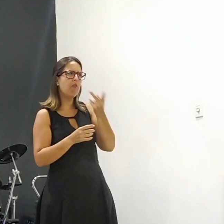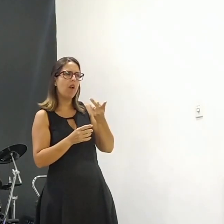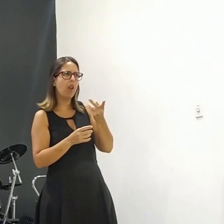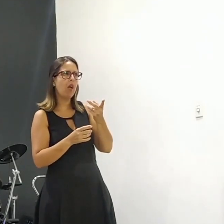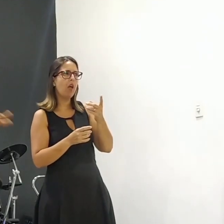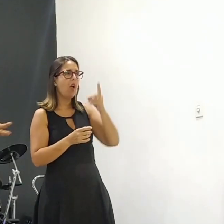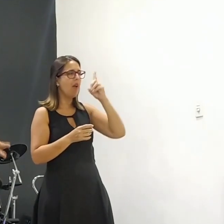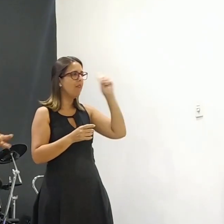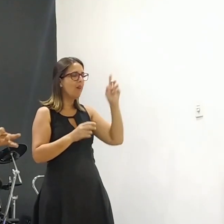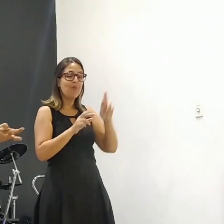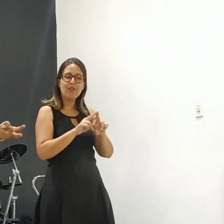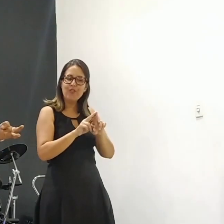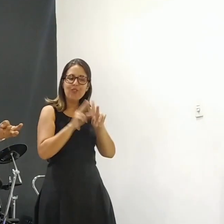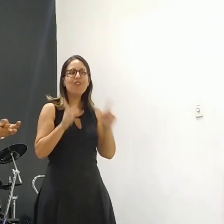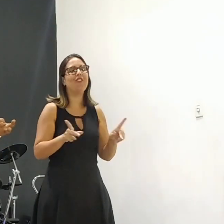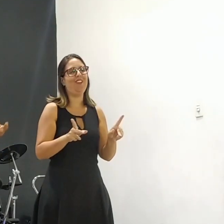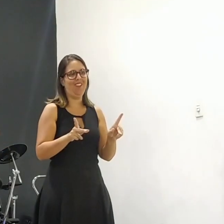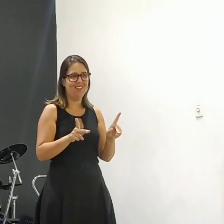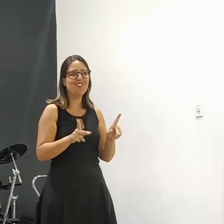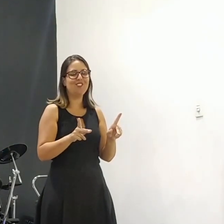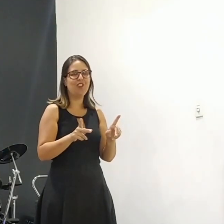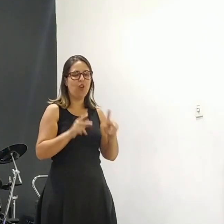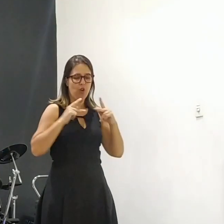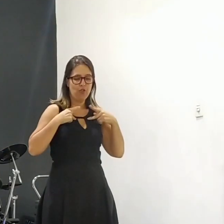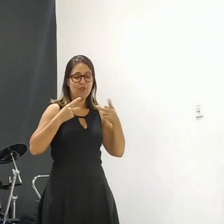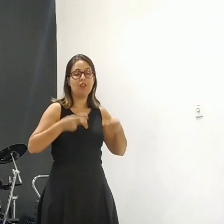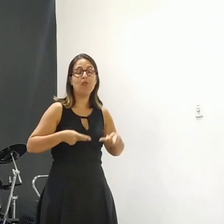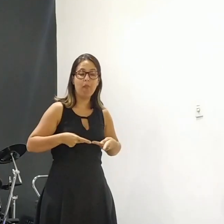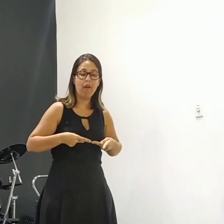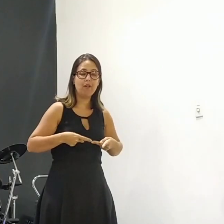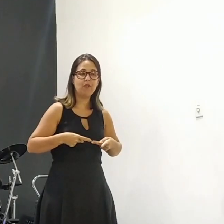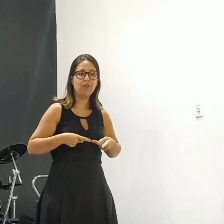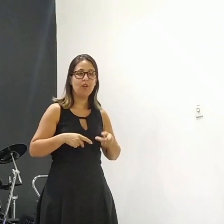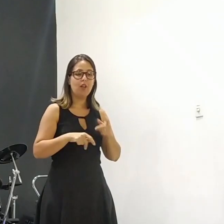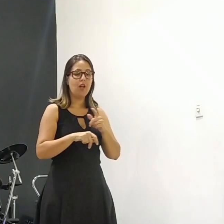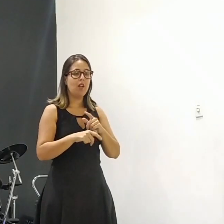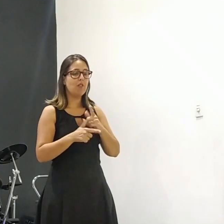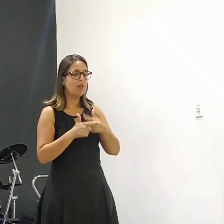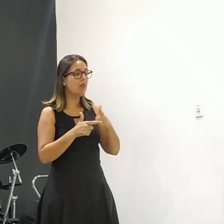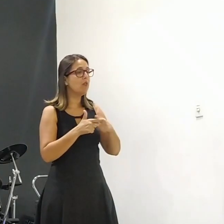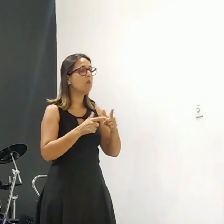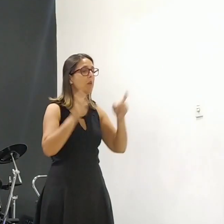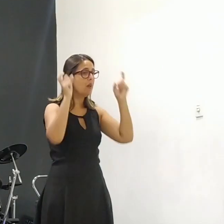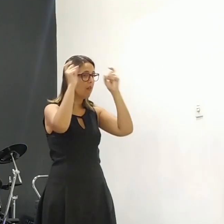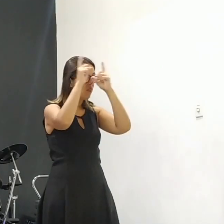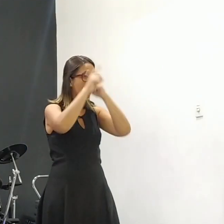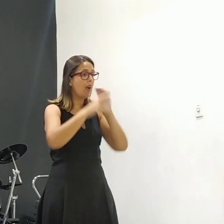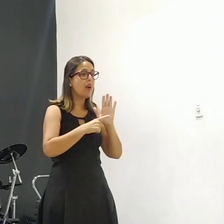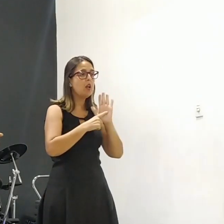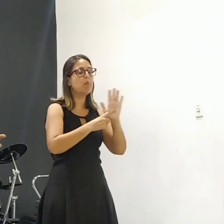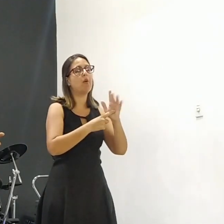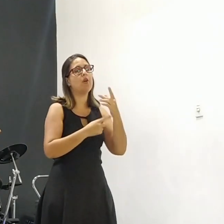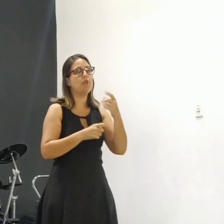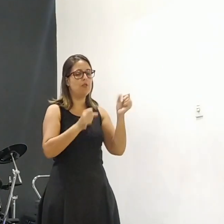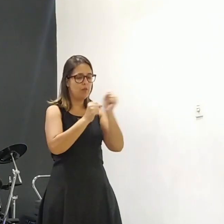desconcertado, porque é assim que Deus faz. É na hora da dificuldade é que Ele mostra o seu